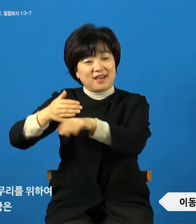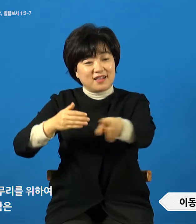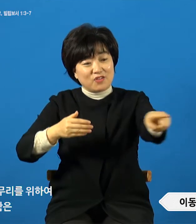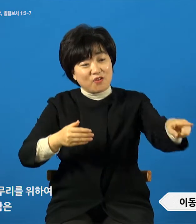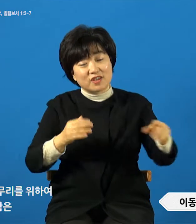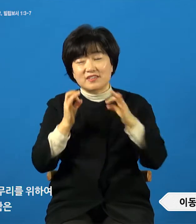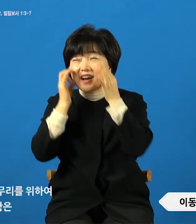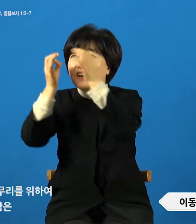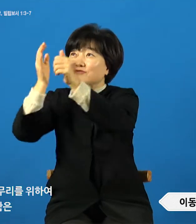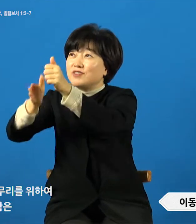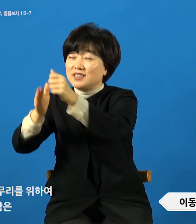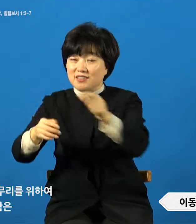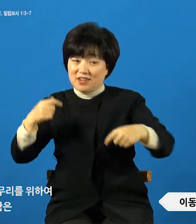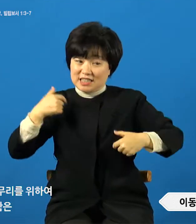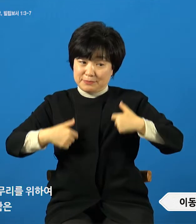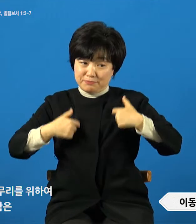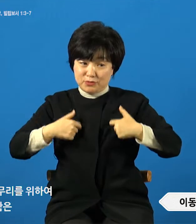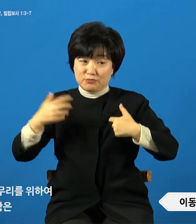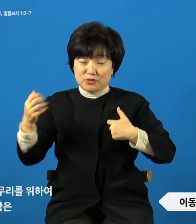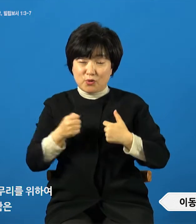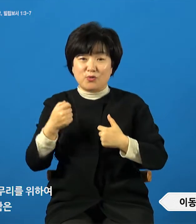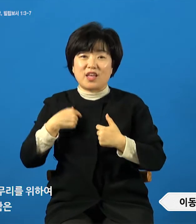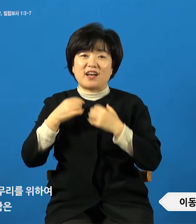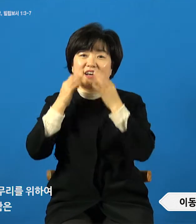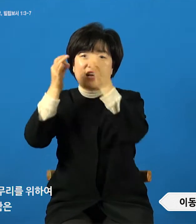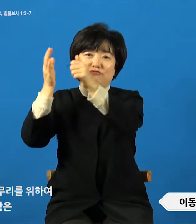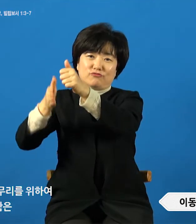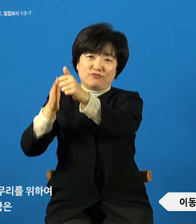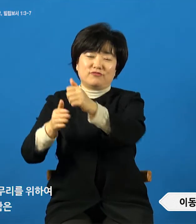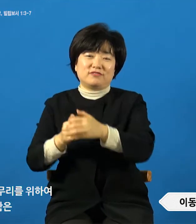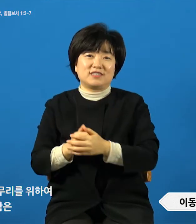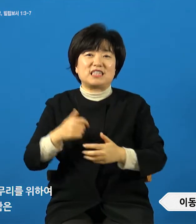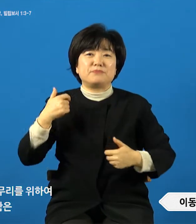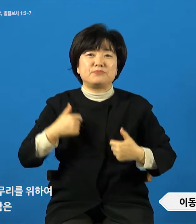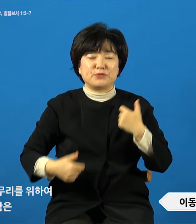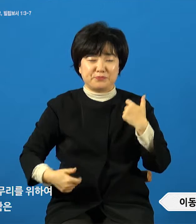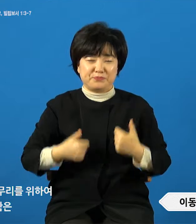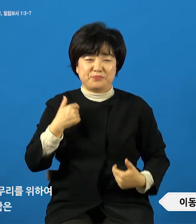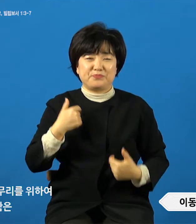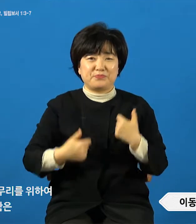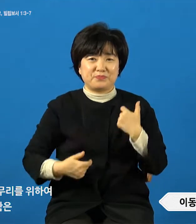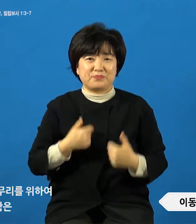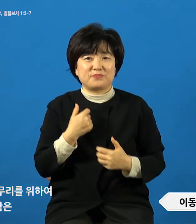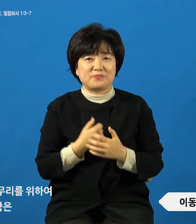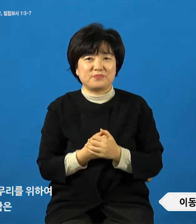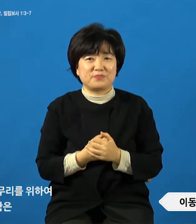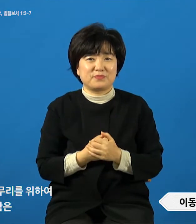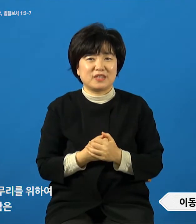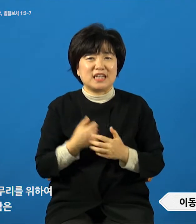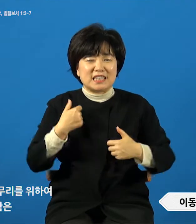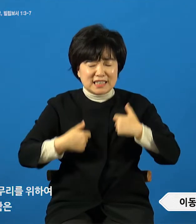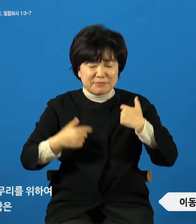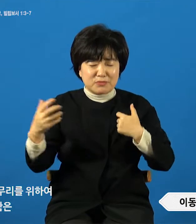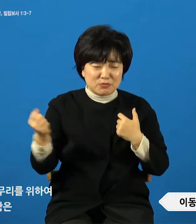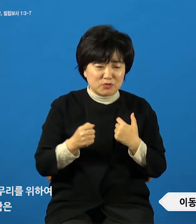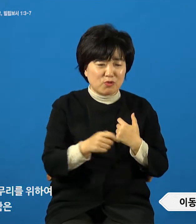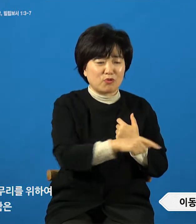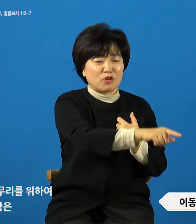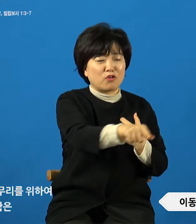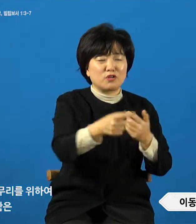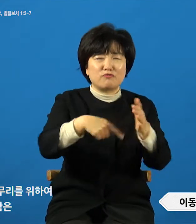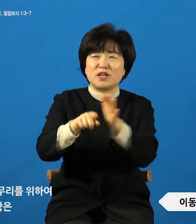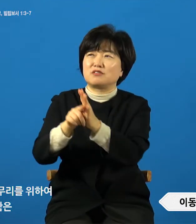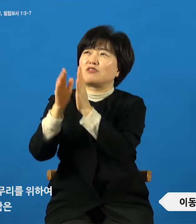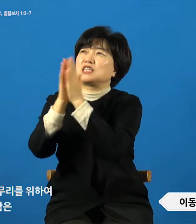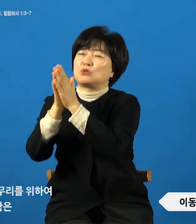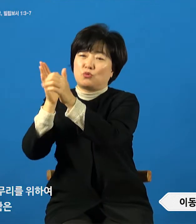위하여 기쁨으로 항상 간구함은, 여기서 중요한 단어는 기쁨이라는 단어예요. 기쁨으로 내가 여러분을 위해서 기도하고 있습니다.